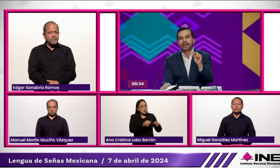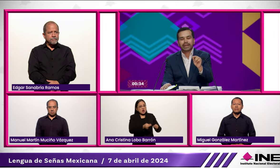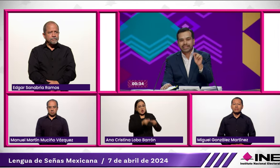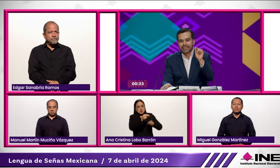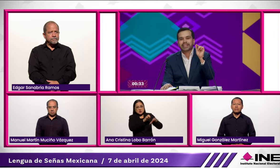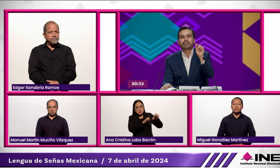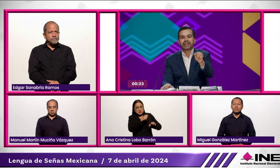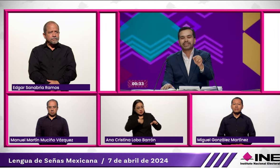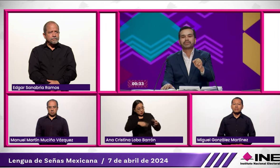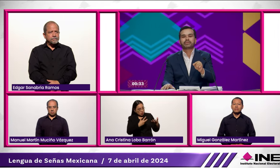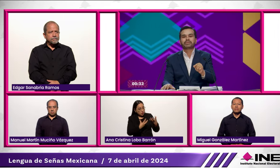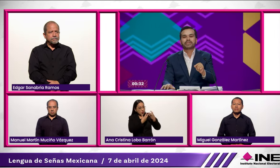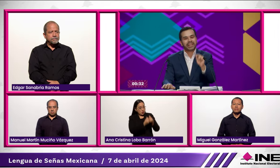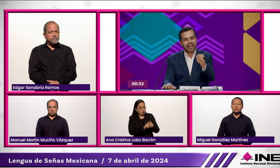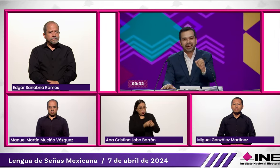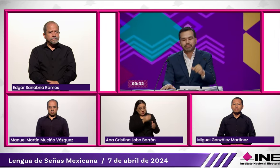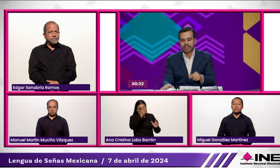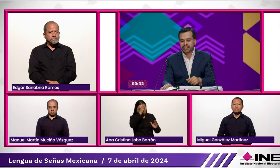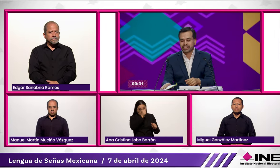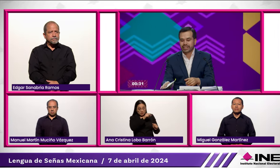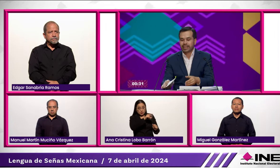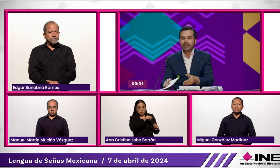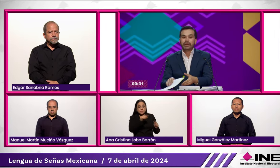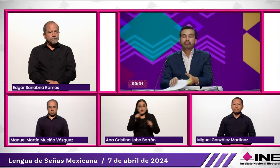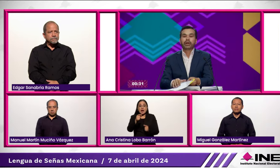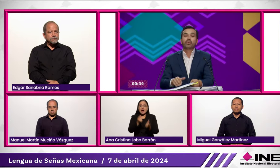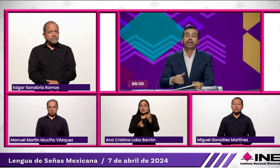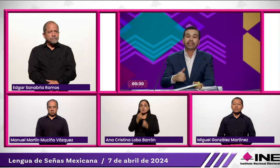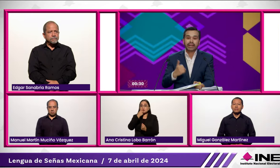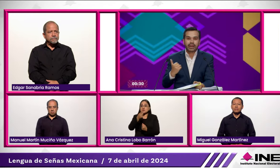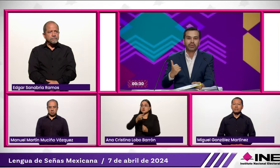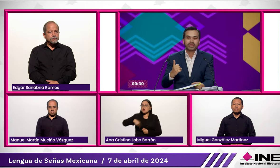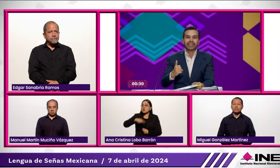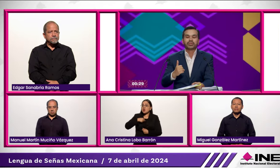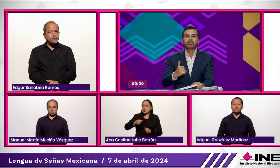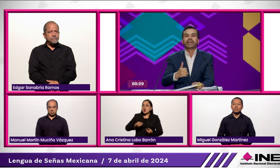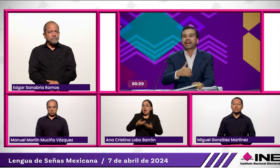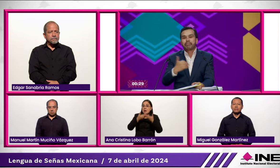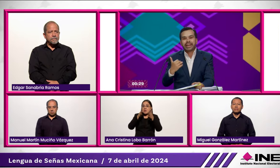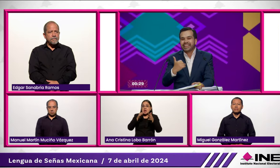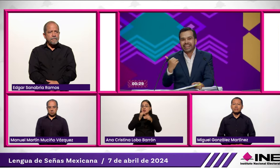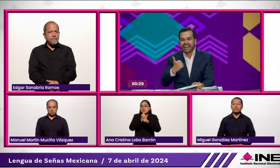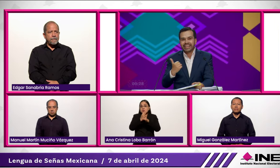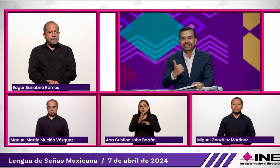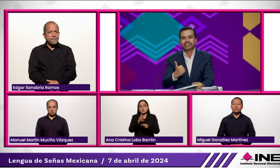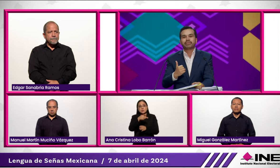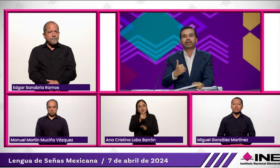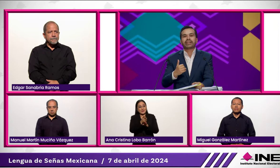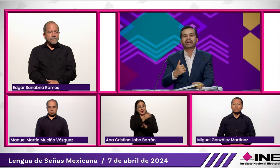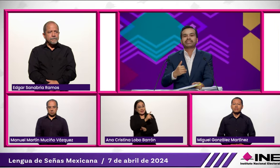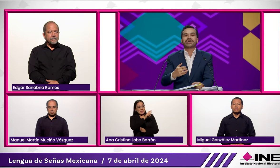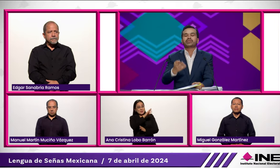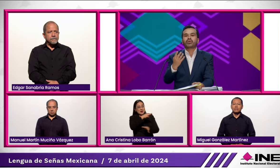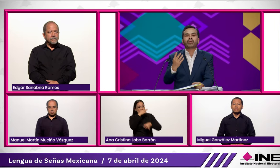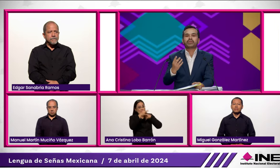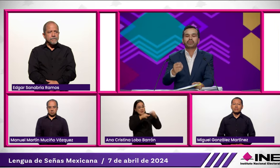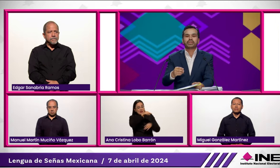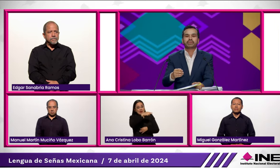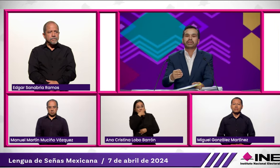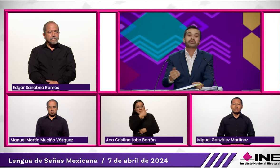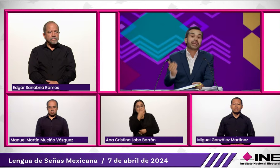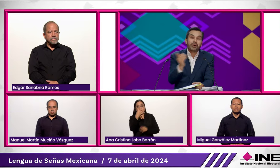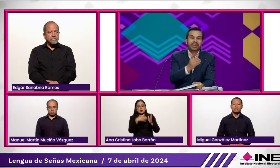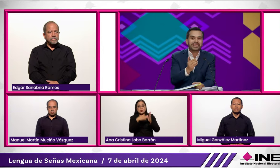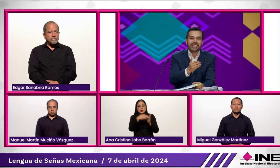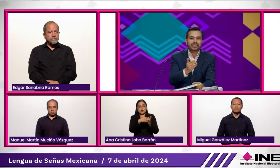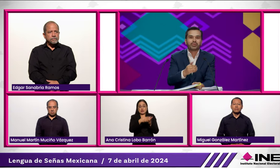Te dicen que van a ser transparentes si llegan a la presidencia, pero una declaró que en su precampaña ilegal y anticipada se gastó 4